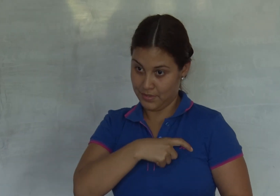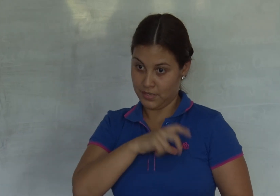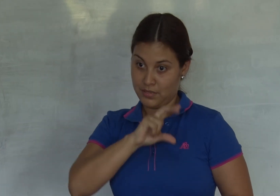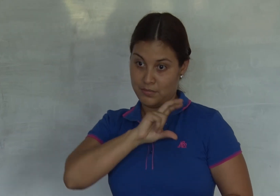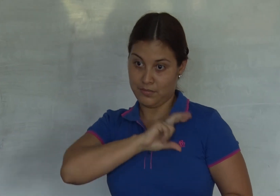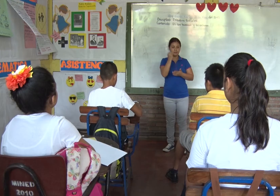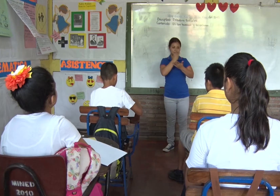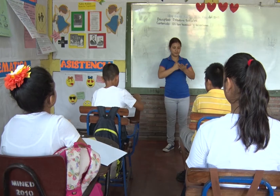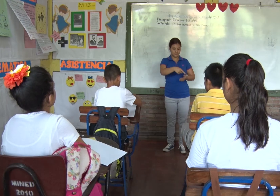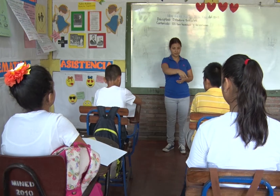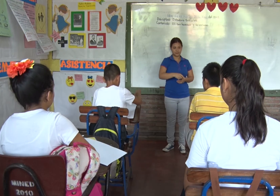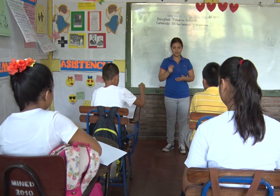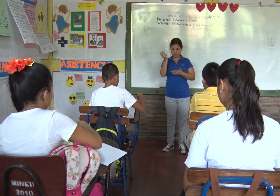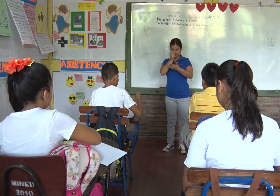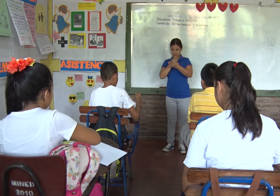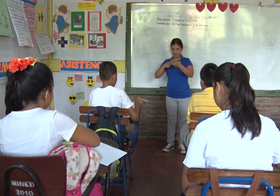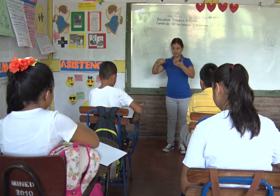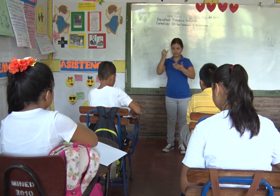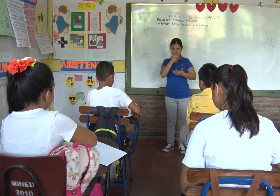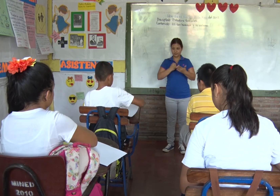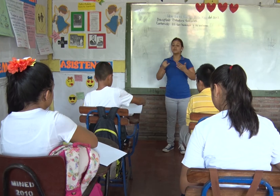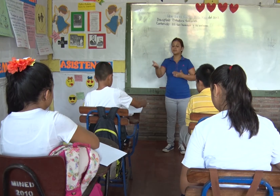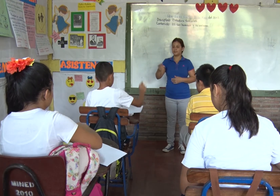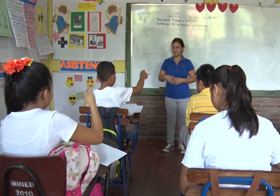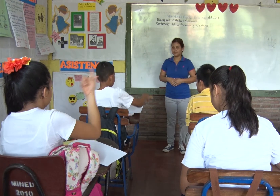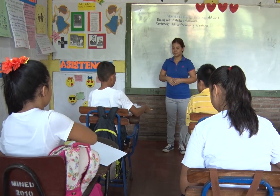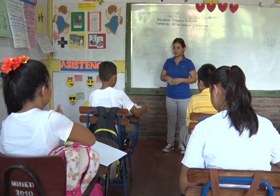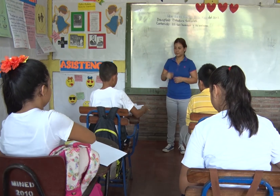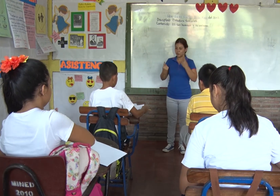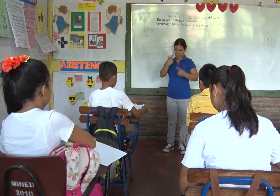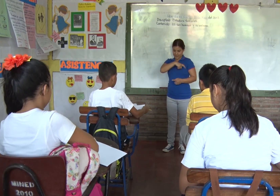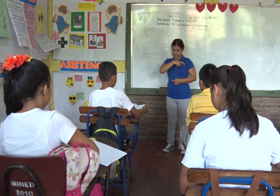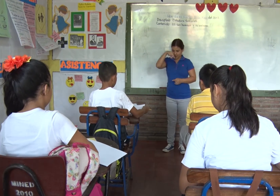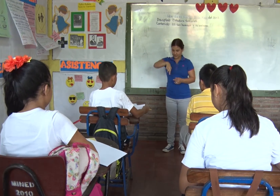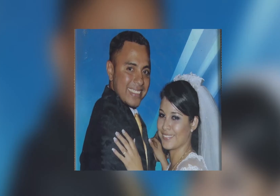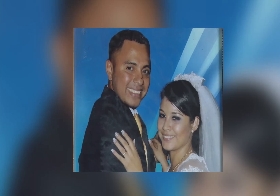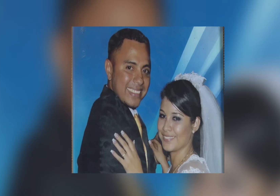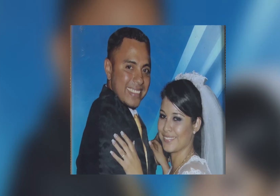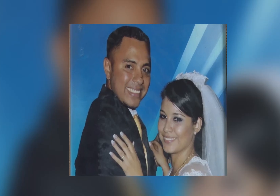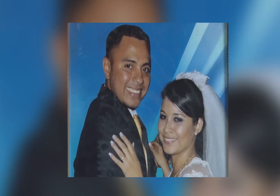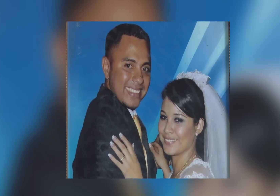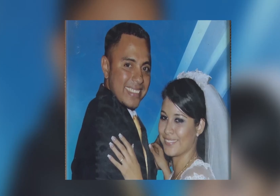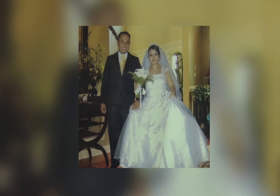y prosperidad, comparte momentos llenos de armonía y enseñanza, guiados por el amor que Harlan y